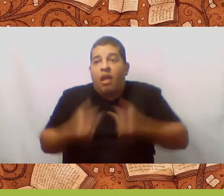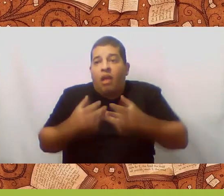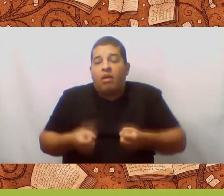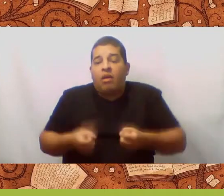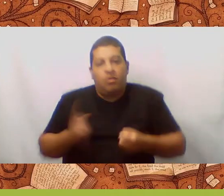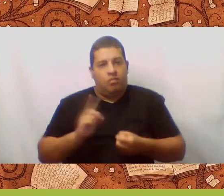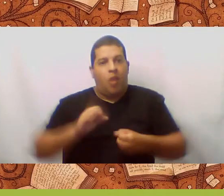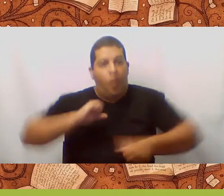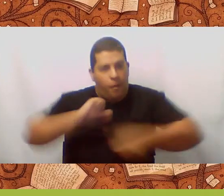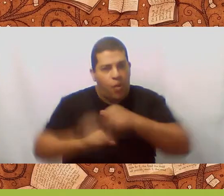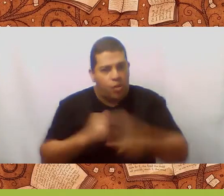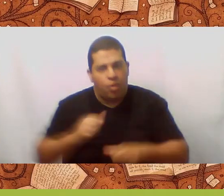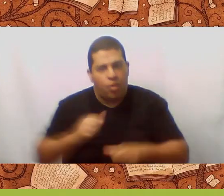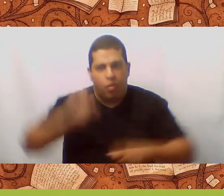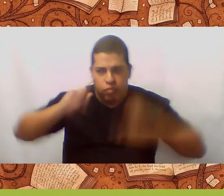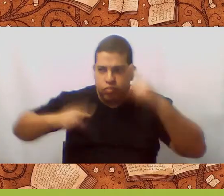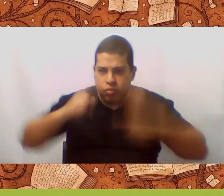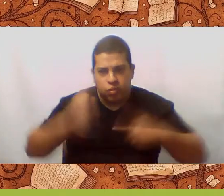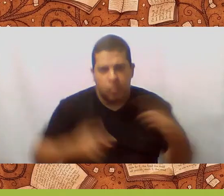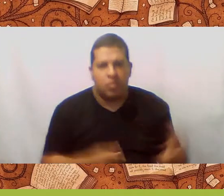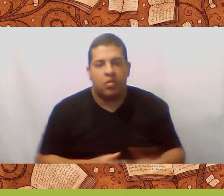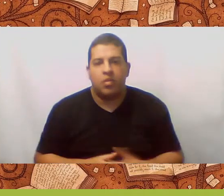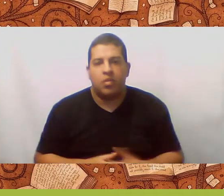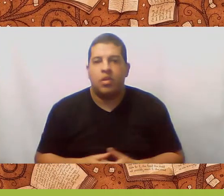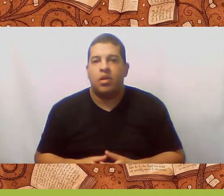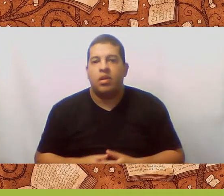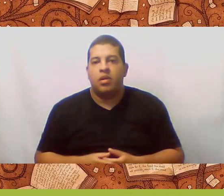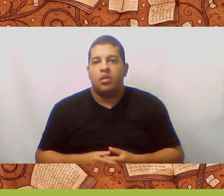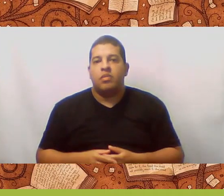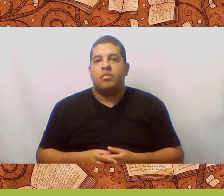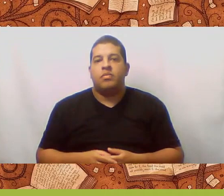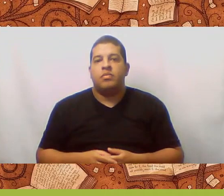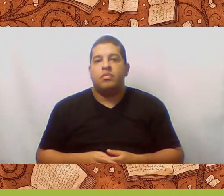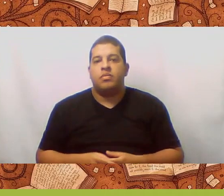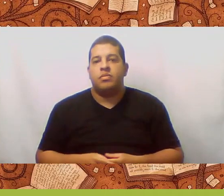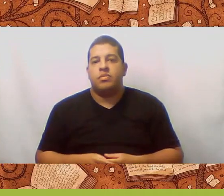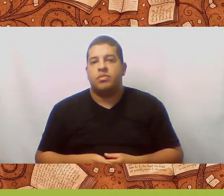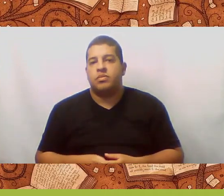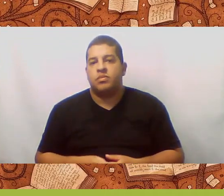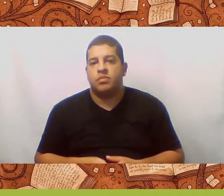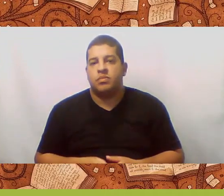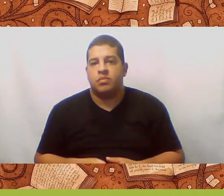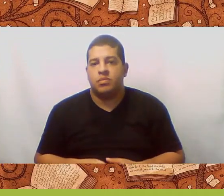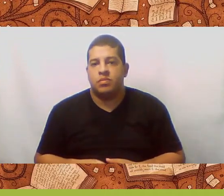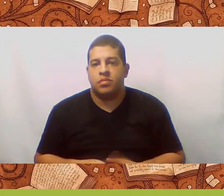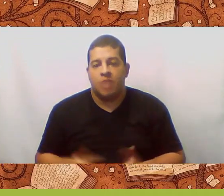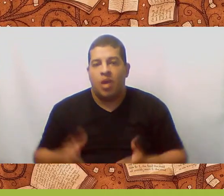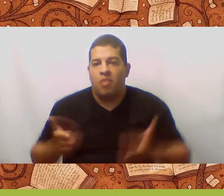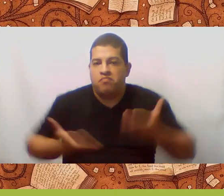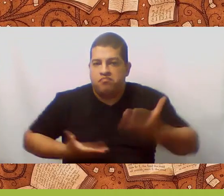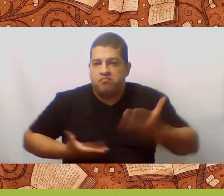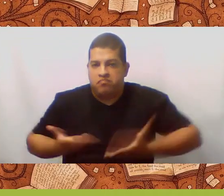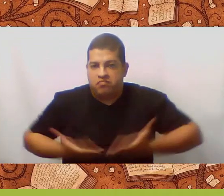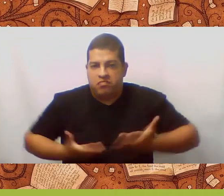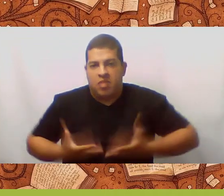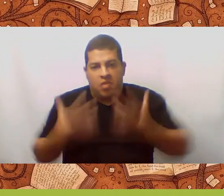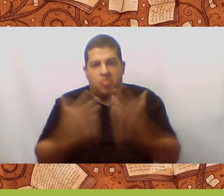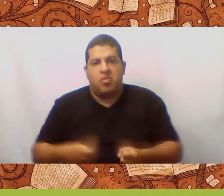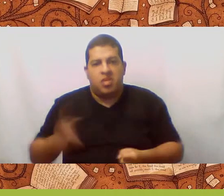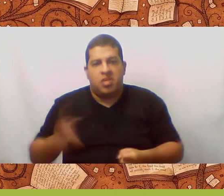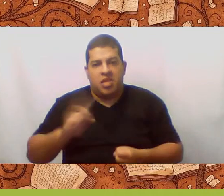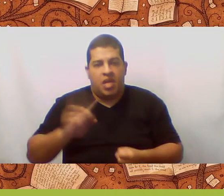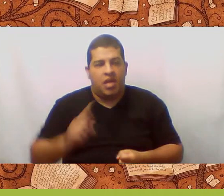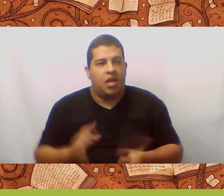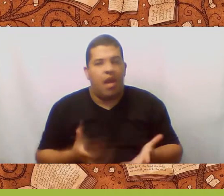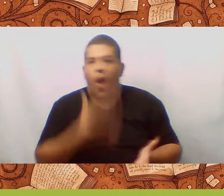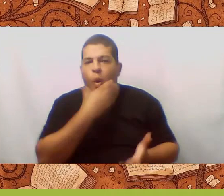objeto sexual dos homens, em que elas saíram, repito, da condição de servidão, né? Os homens não podem